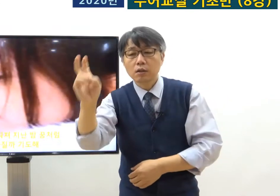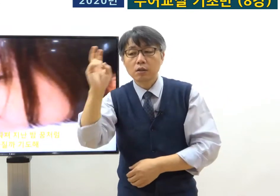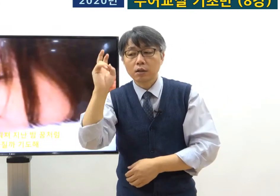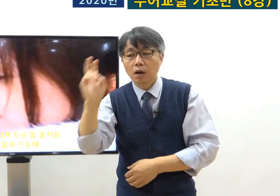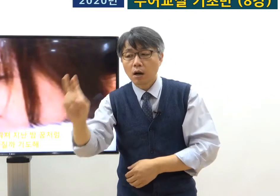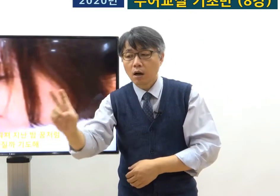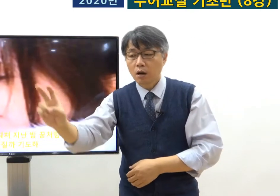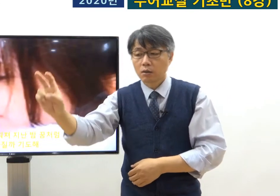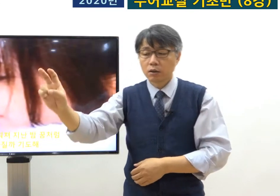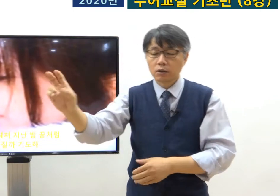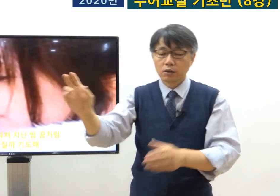사라질까